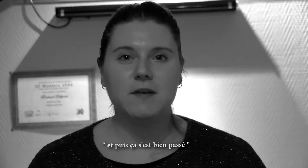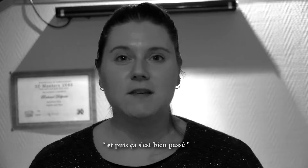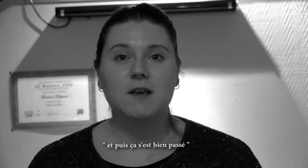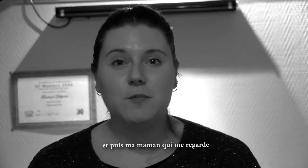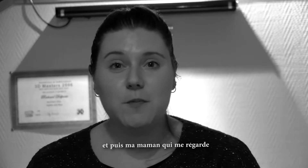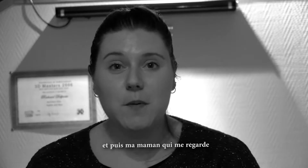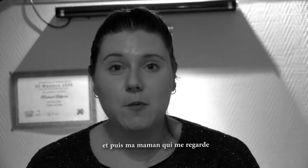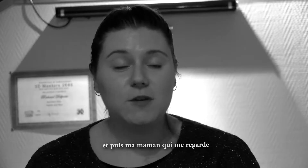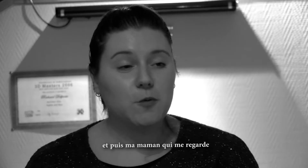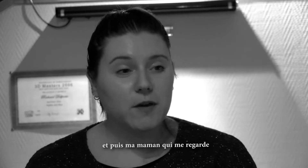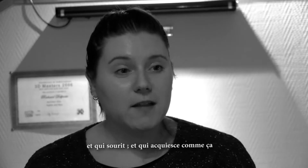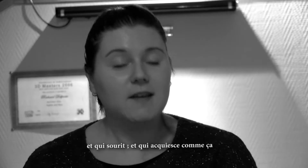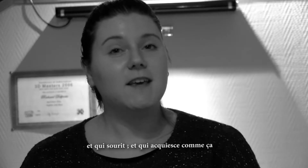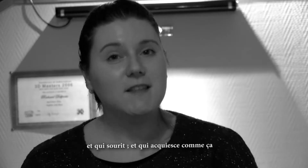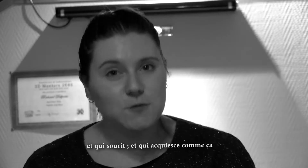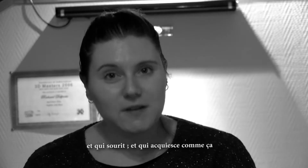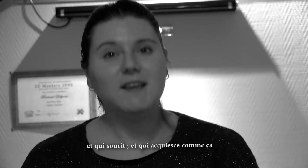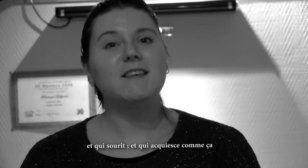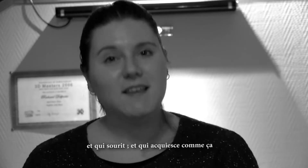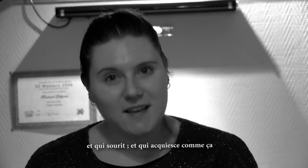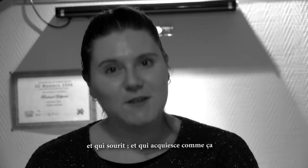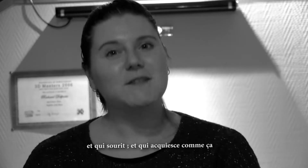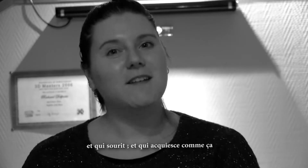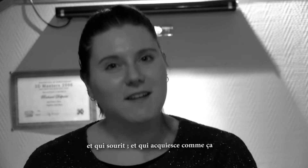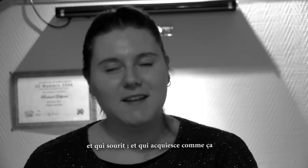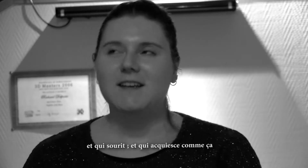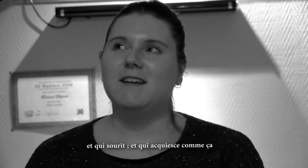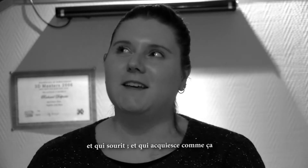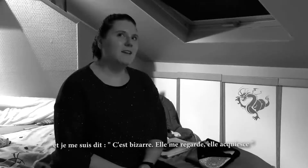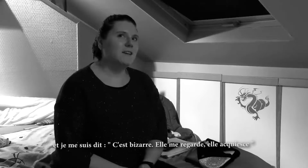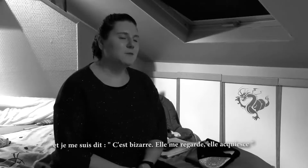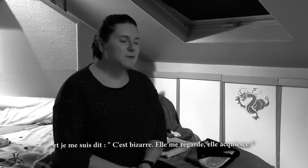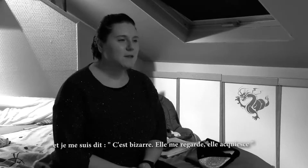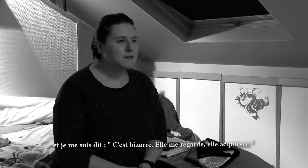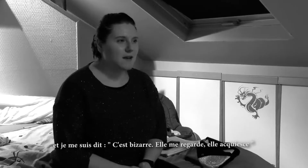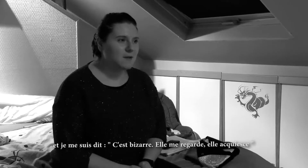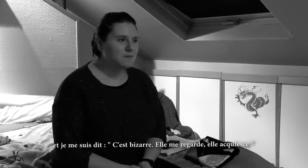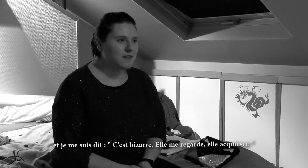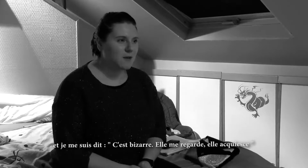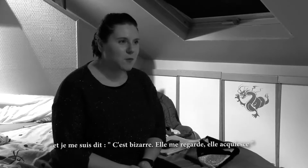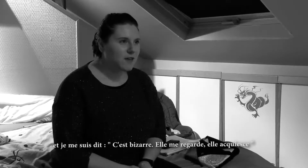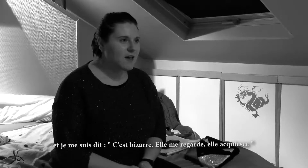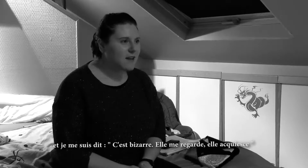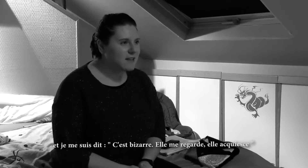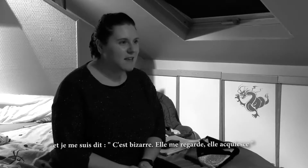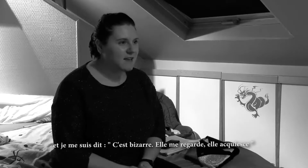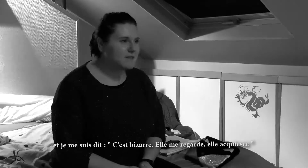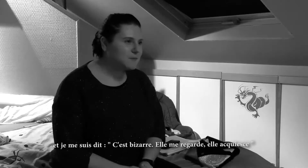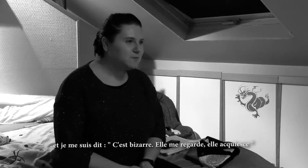passé." Et puis ma maman qui me regarde et qui sourit et qui a quièse comme ça. Et je me suis dit, "C'est bizarre, elle me regarde, elle